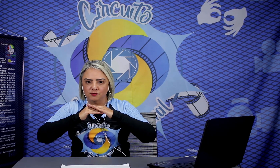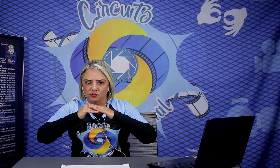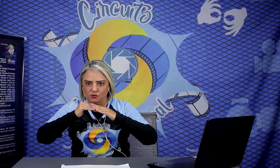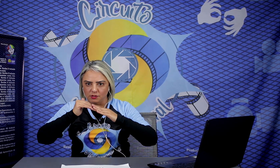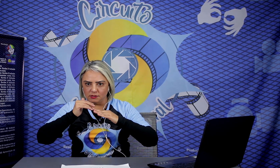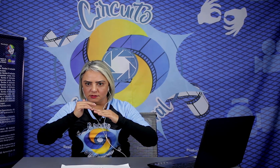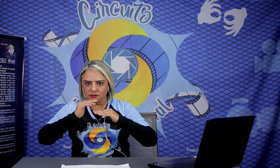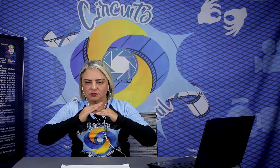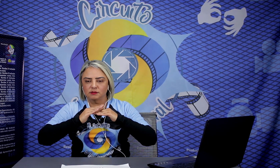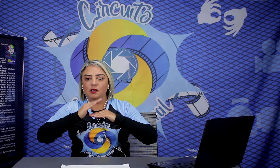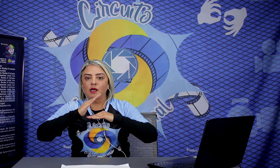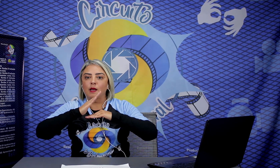Profissões,